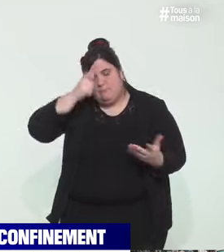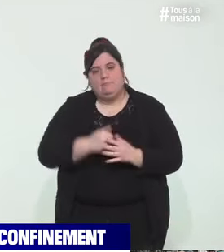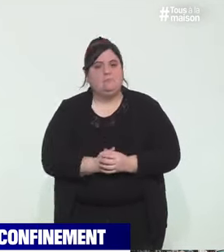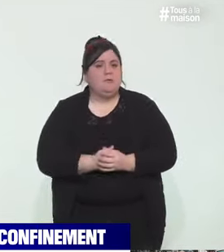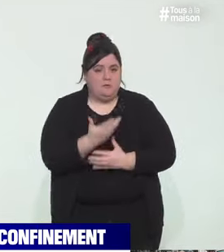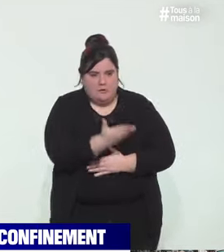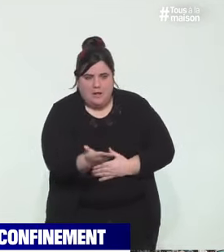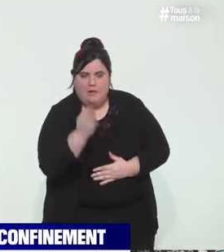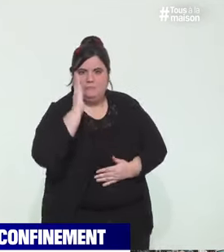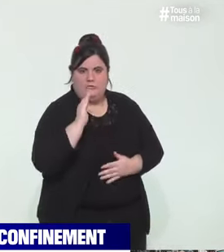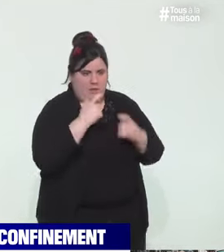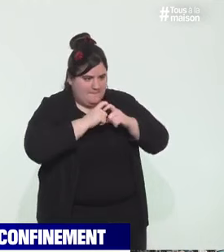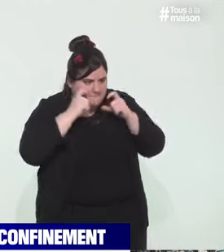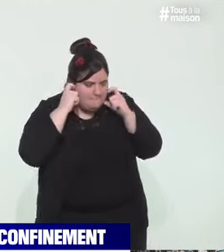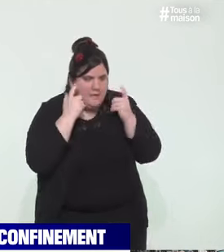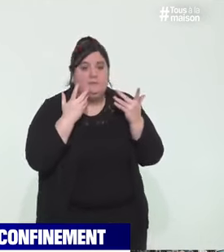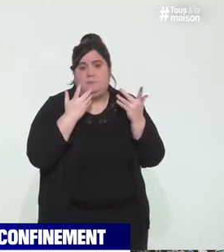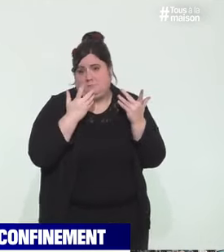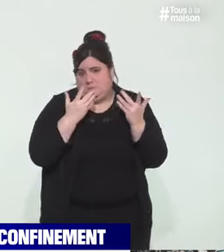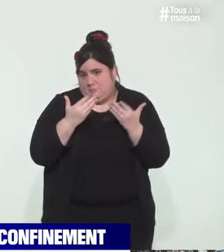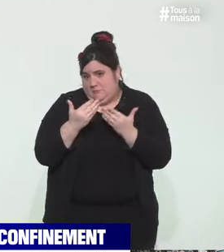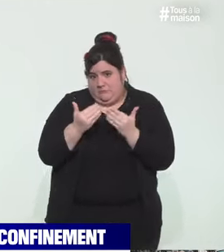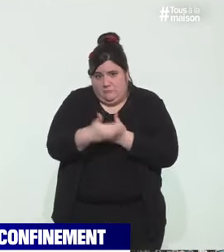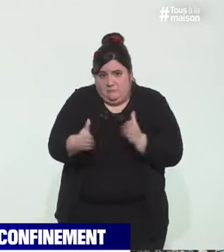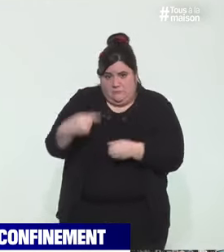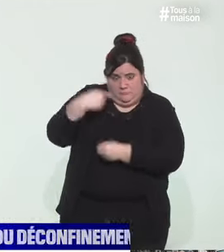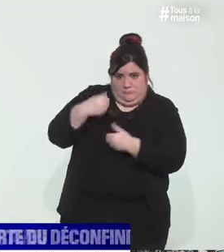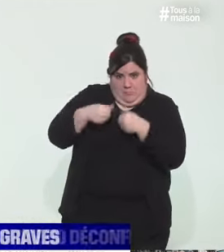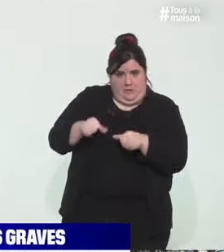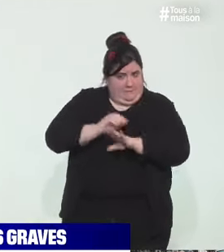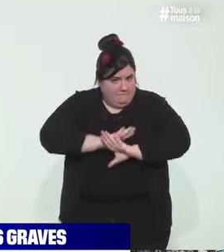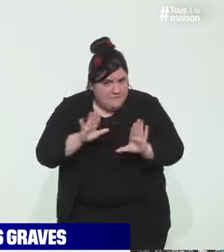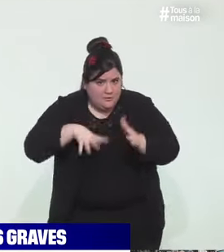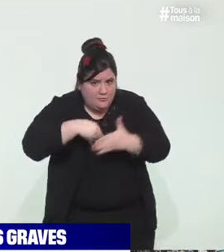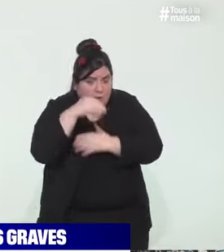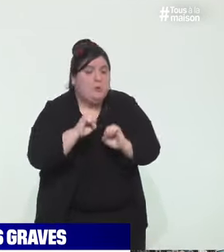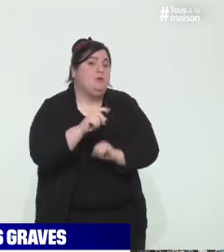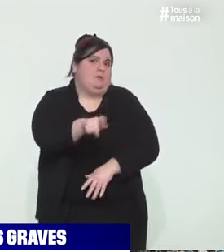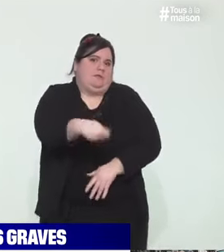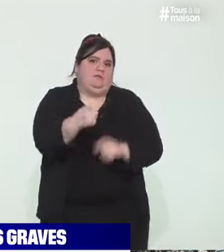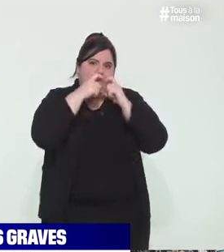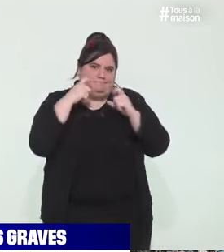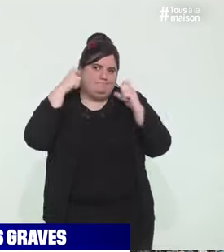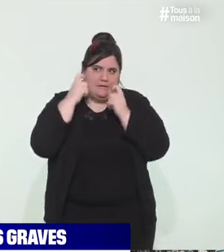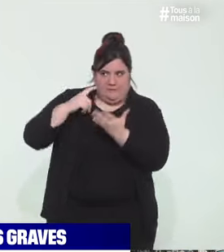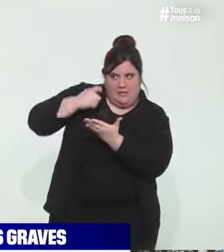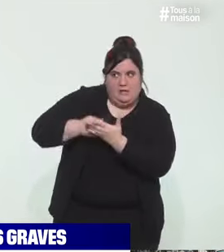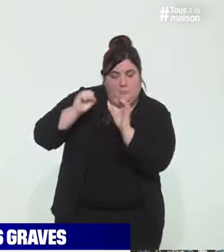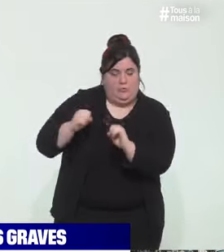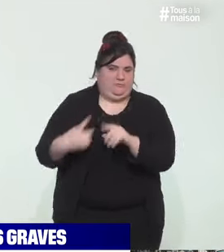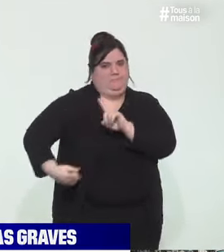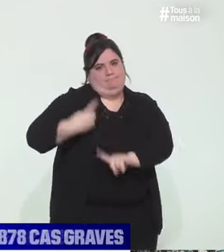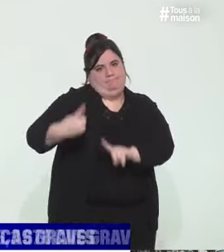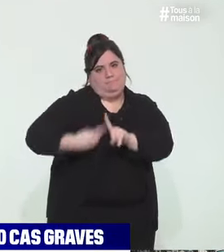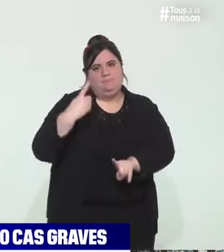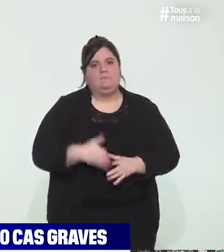barrière lors de la période de déconfinement. Et donc, parmi les gestes barrières, l'accès aux masques grand public est un point majeur. Une question de